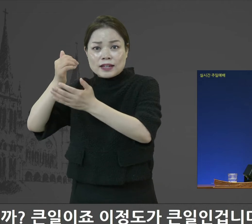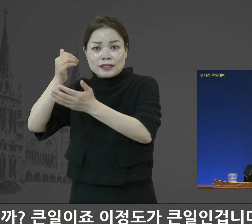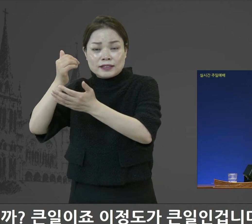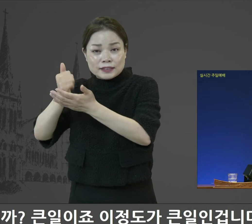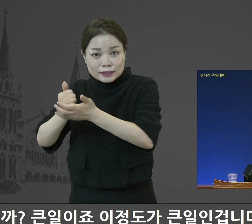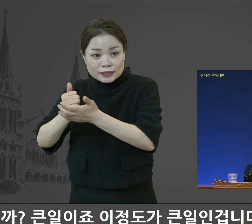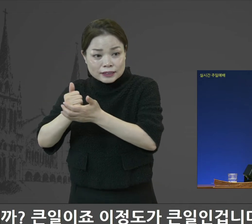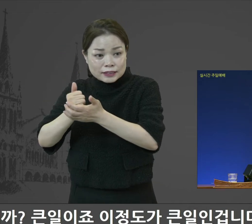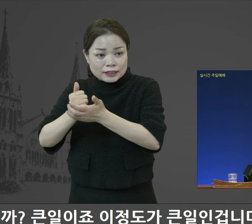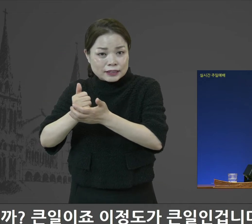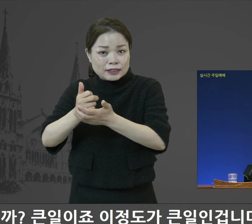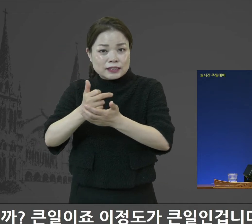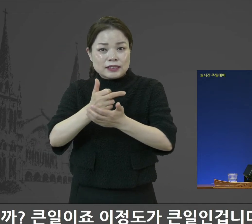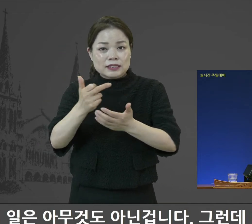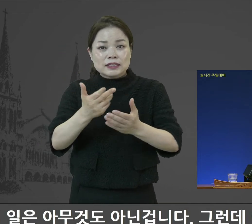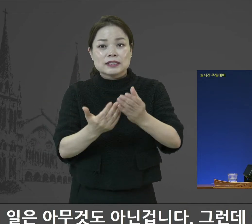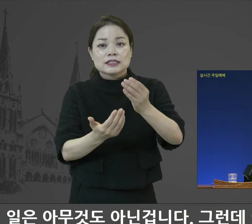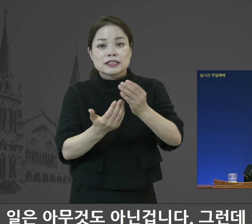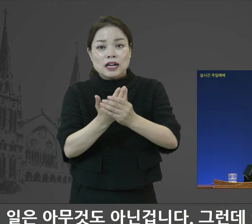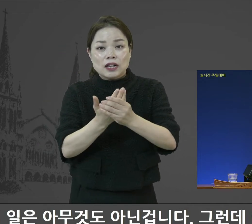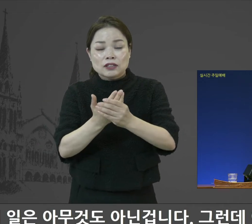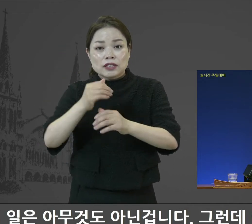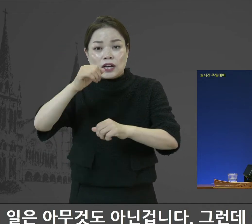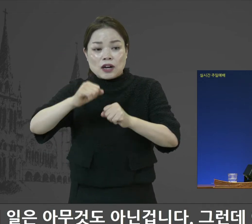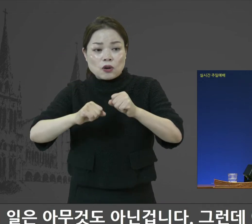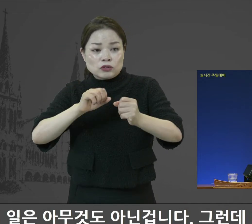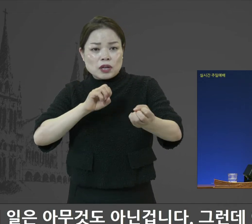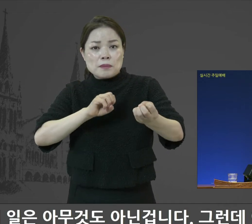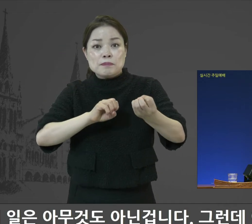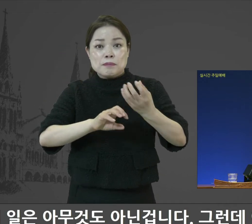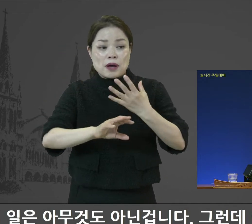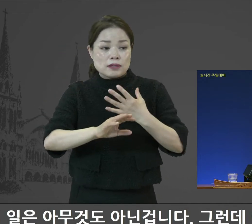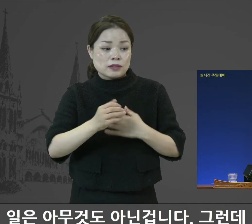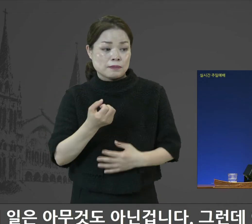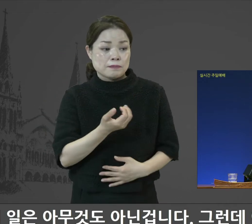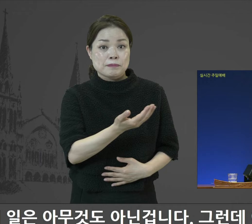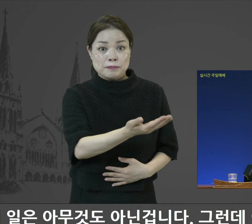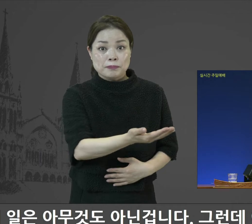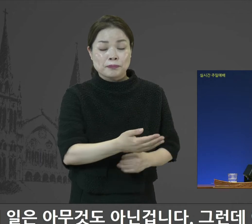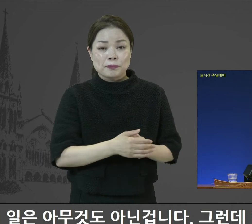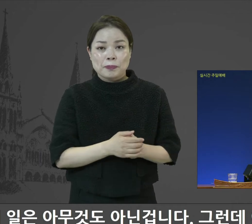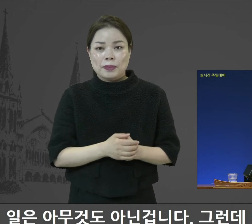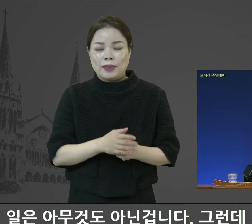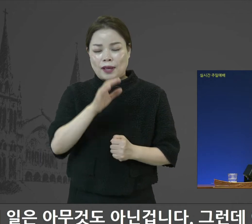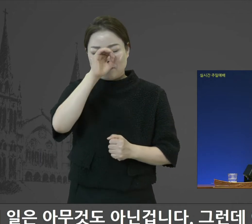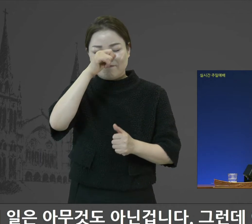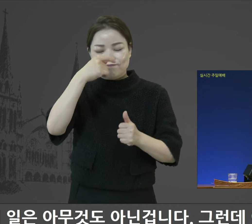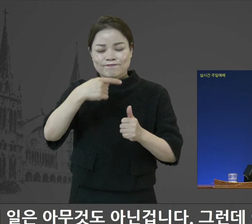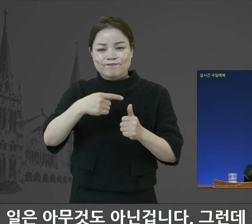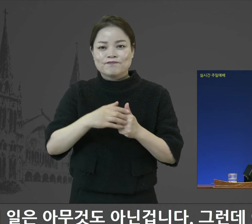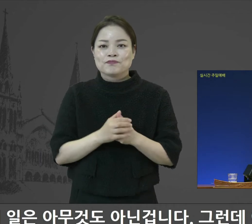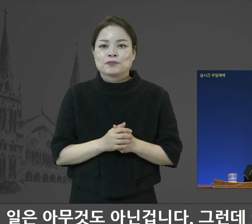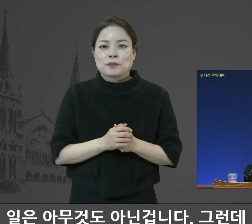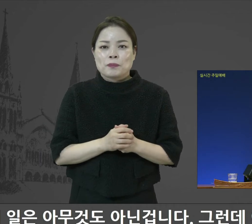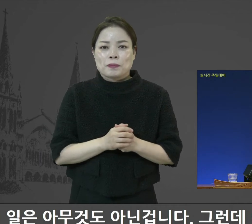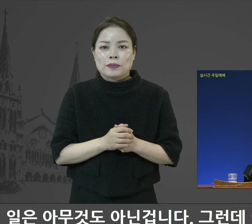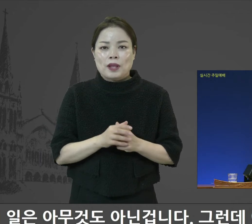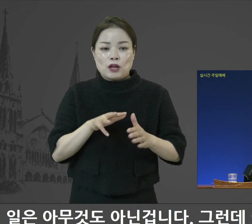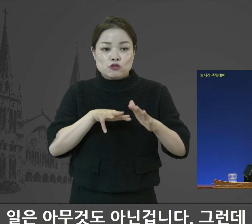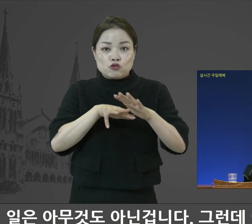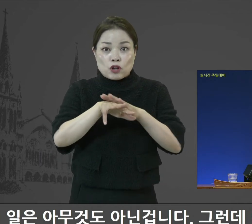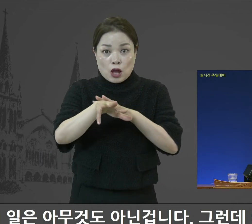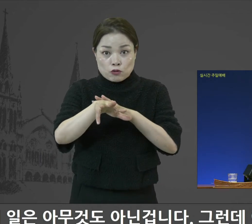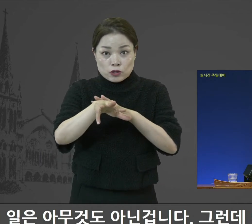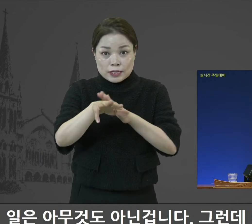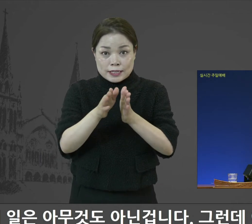큰일을 행하시는 이스라엘 백성에게 어떻게 반응하라고 가르쳐 주셨는지 그 교훈을 보십시다. 출애굽기로